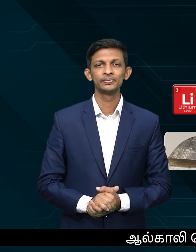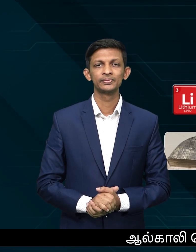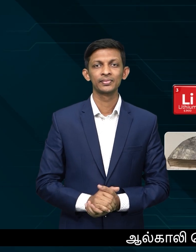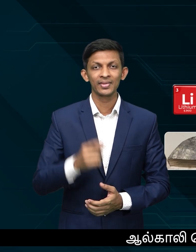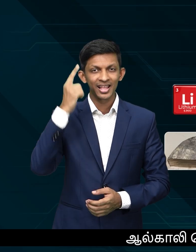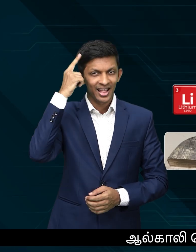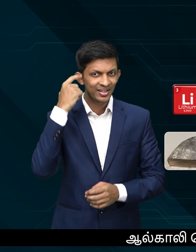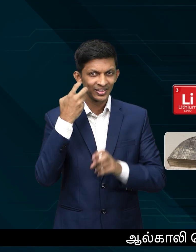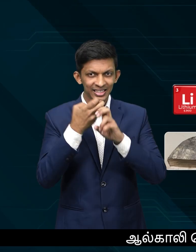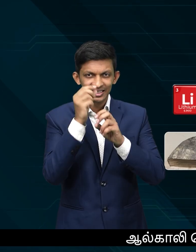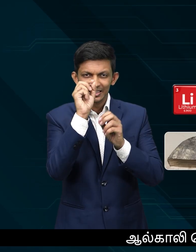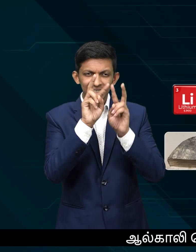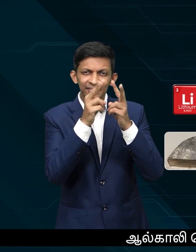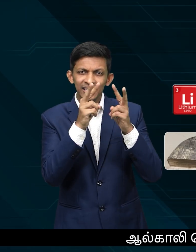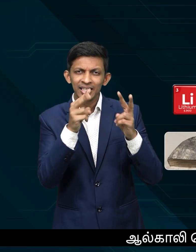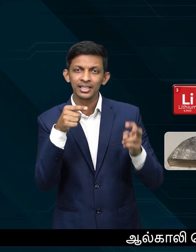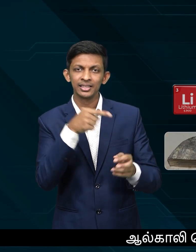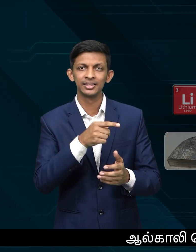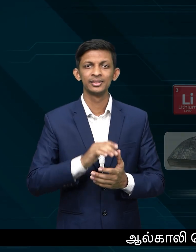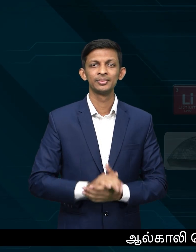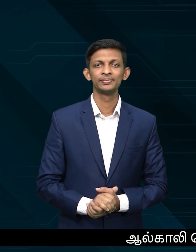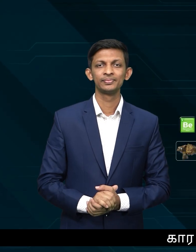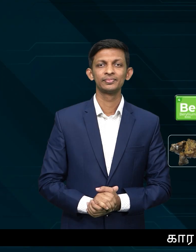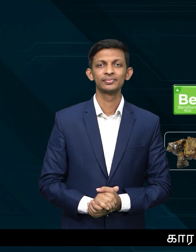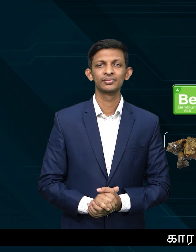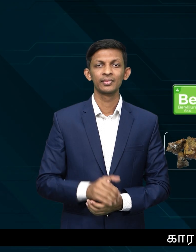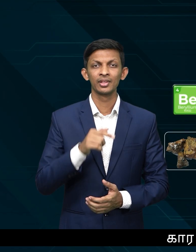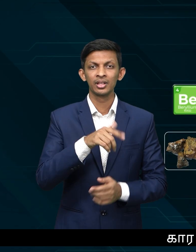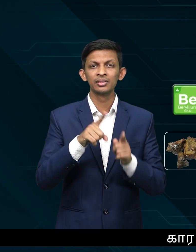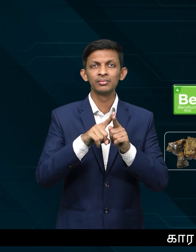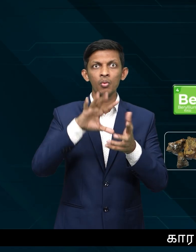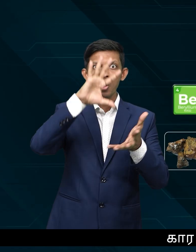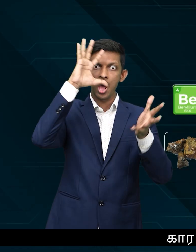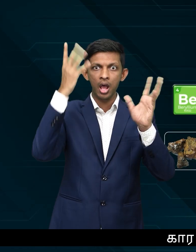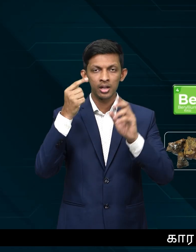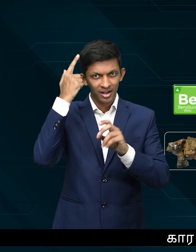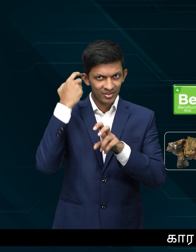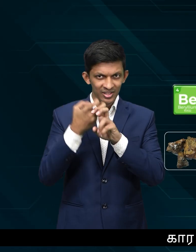ஆல்காலி மெண்டல் அல்லது கார அமிலம், கார எர்த் உலோகம்.